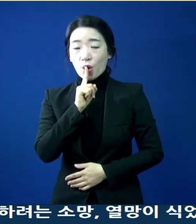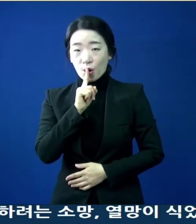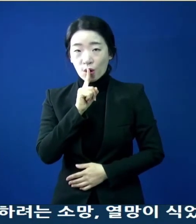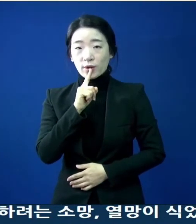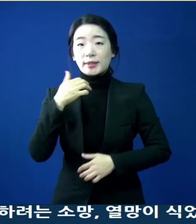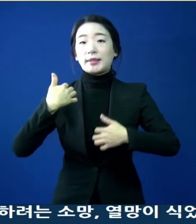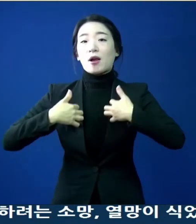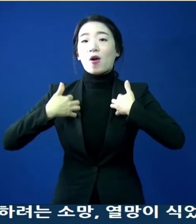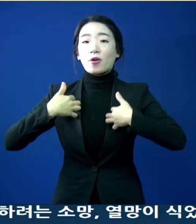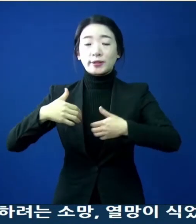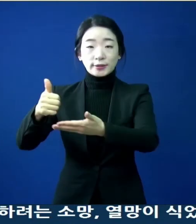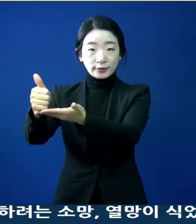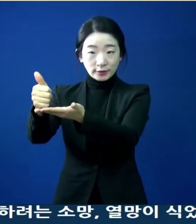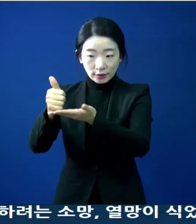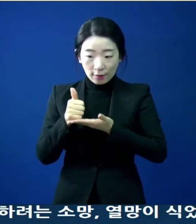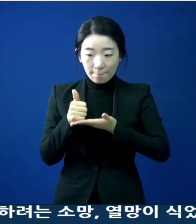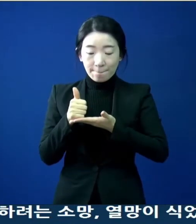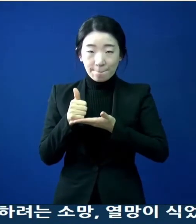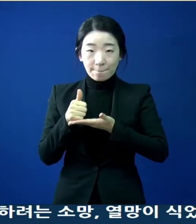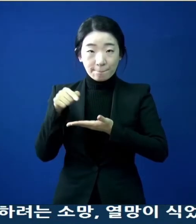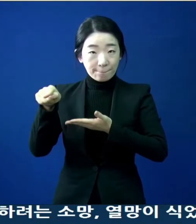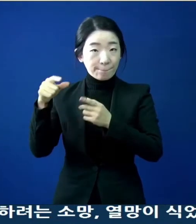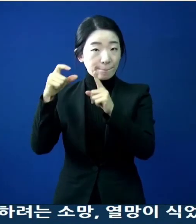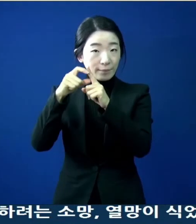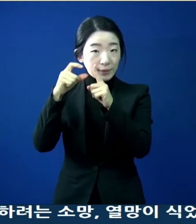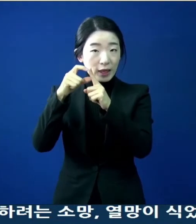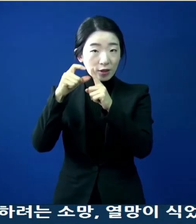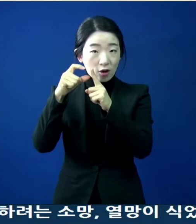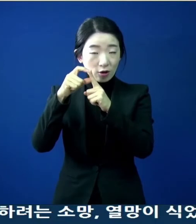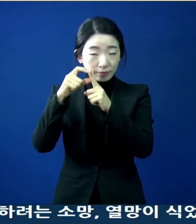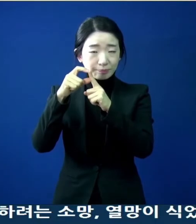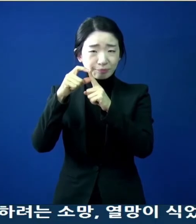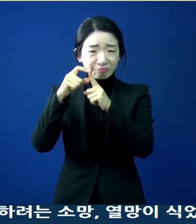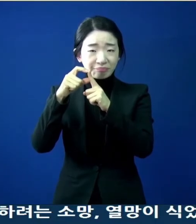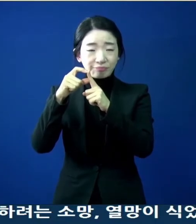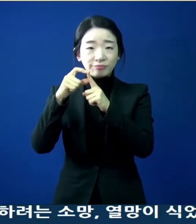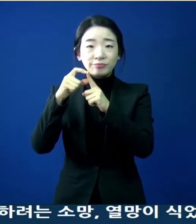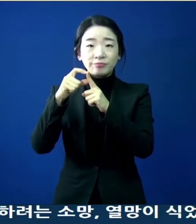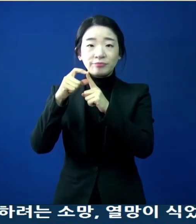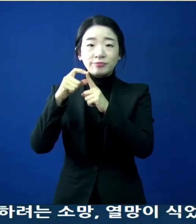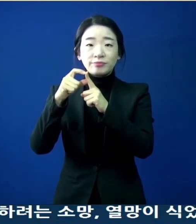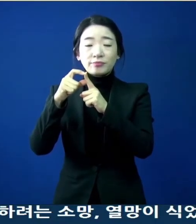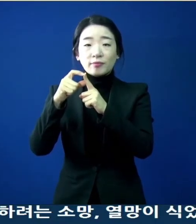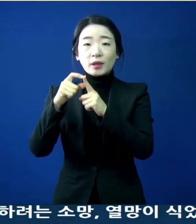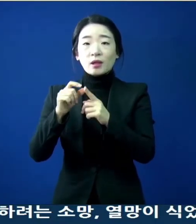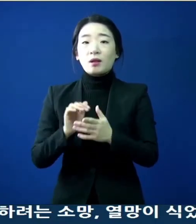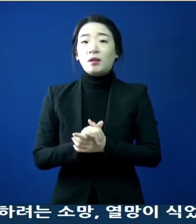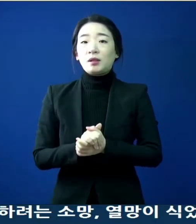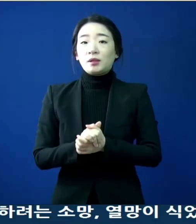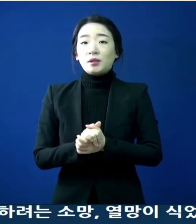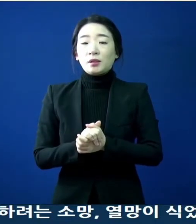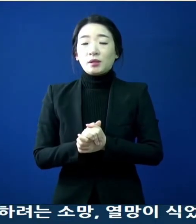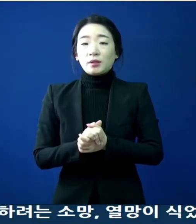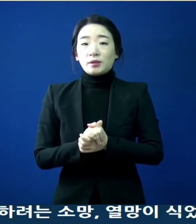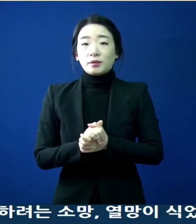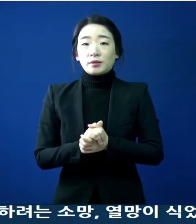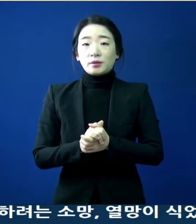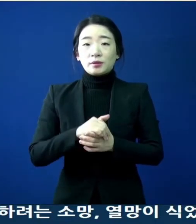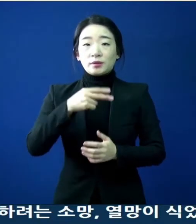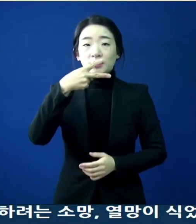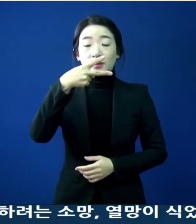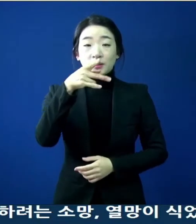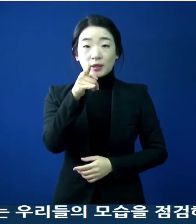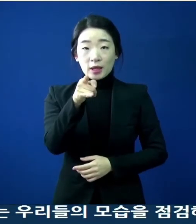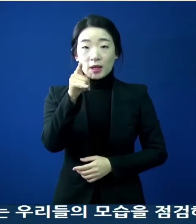영접하다, 받아들이다, 이런 것들이 수동형으로 쓰일 때 쓰이는 대표적인 단어가 있습니다.